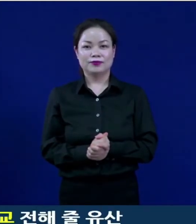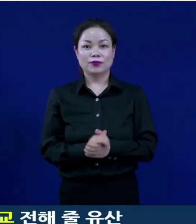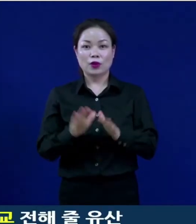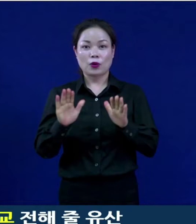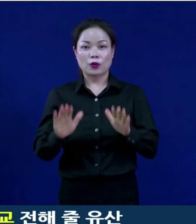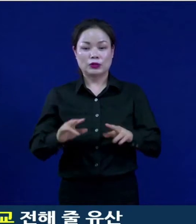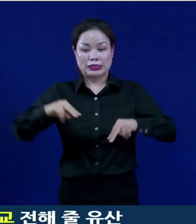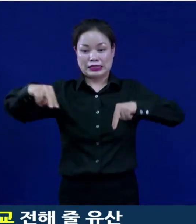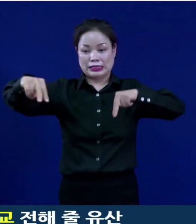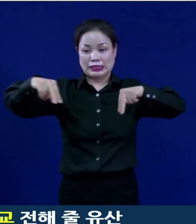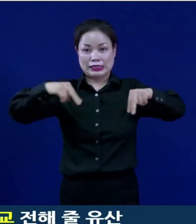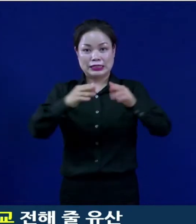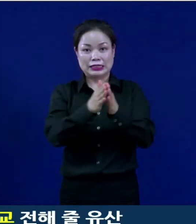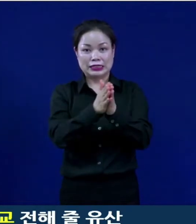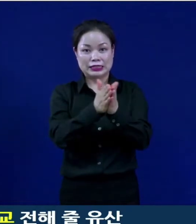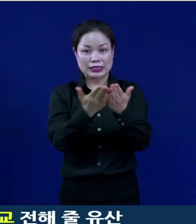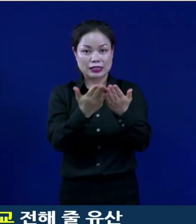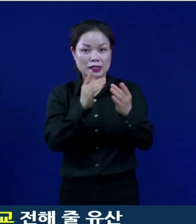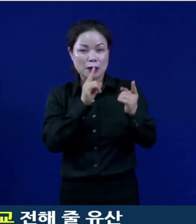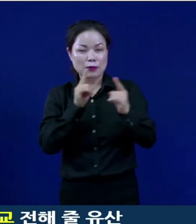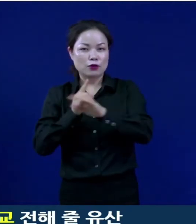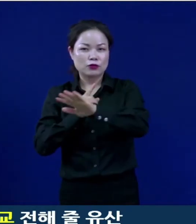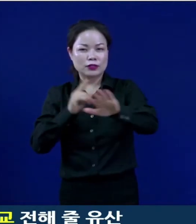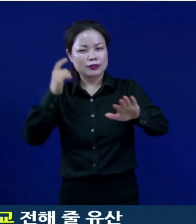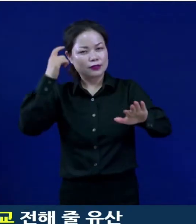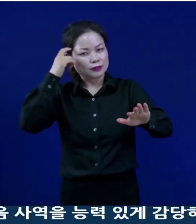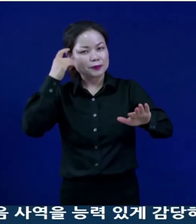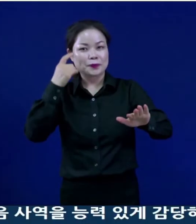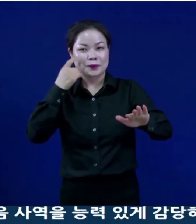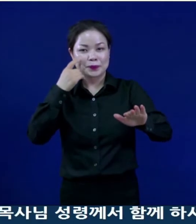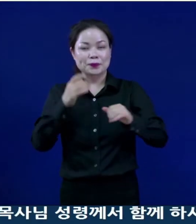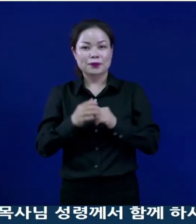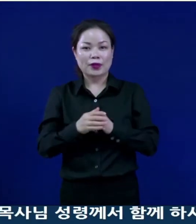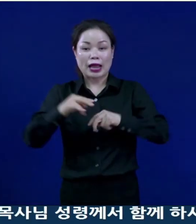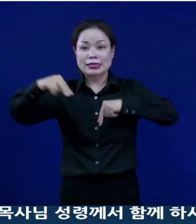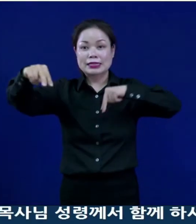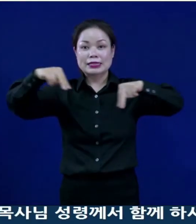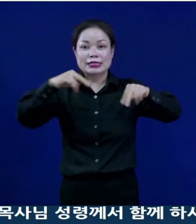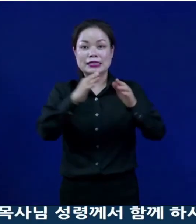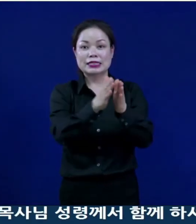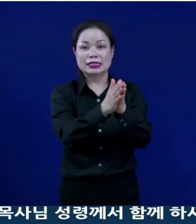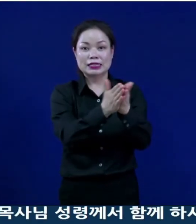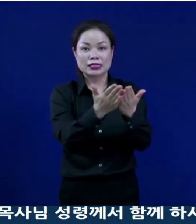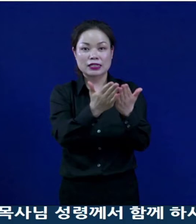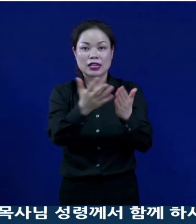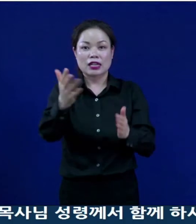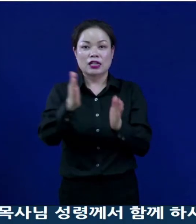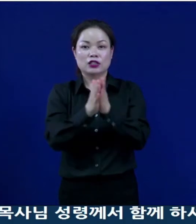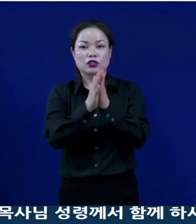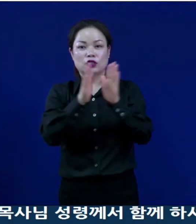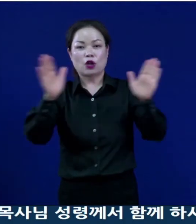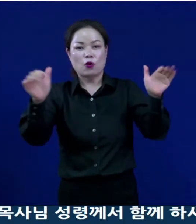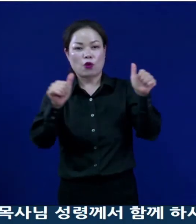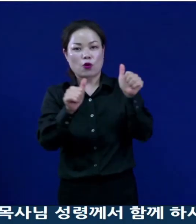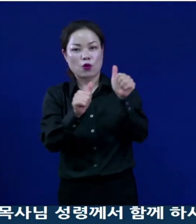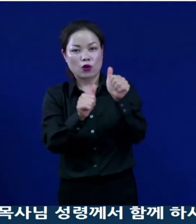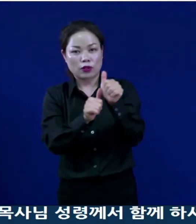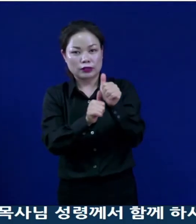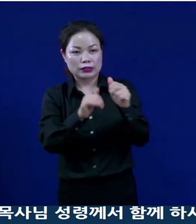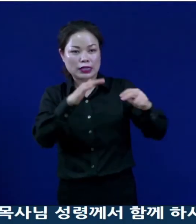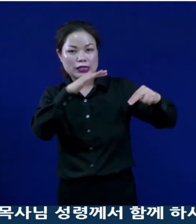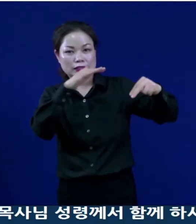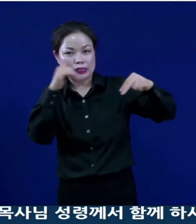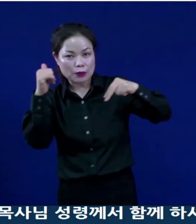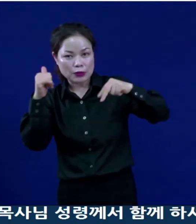오늘 사사기 말씀으로 여러분들과 함께 말씀을 나누고자 합니다. 사사기는 여호수아서와 사무엘과 다윗의 등장을 알리는